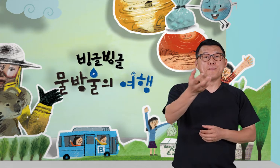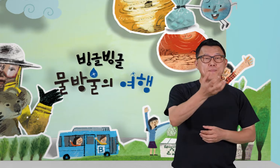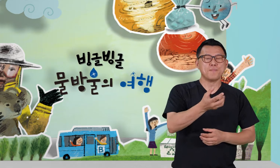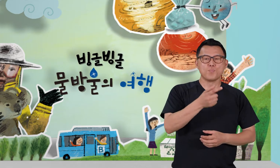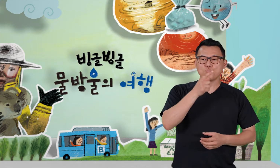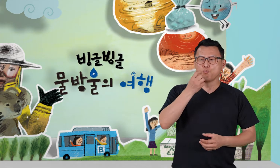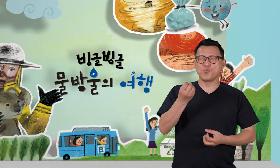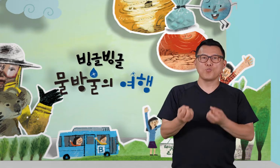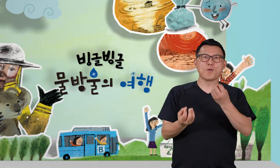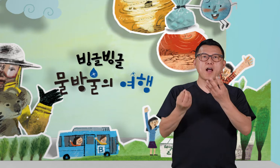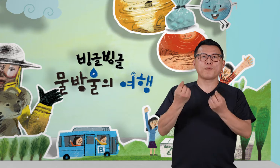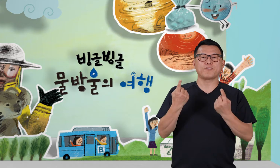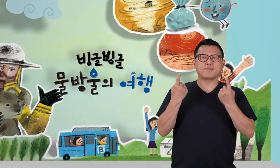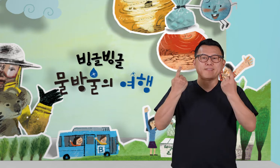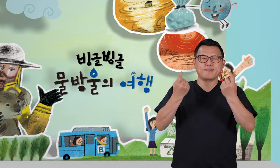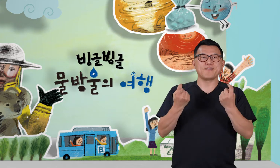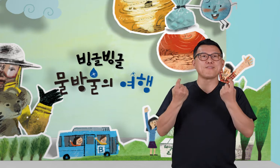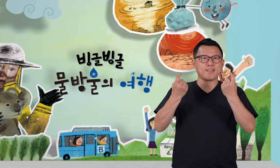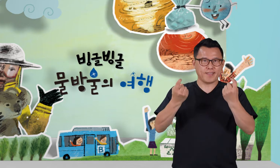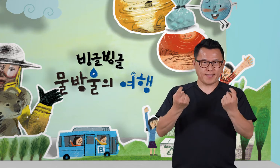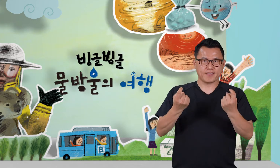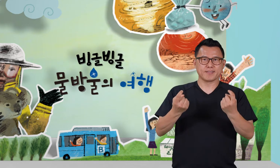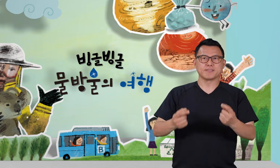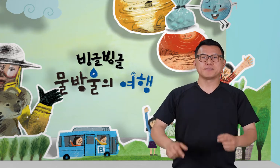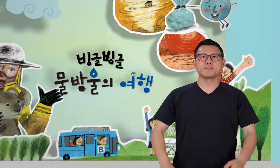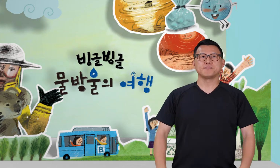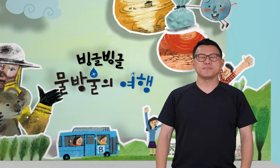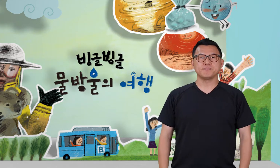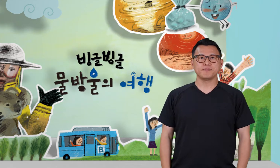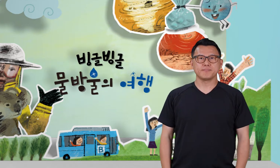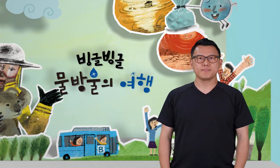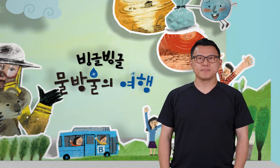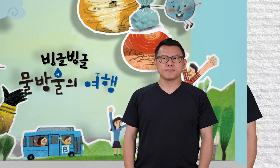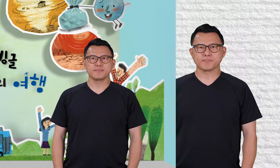빙글빙글 물방울의 여행.